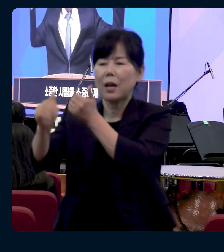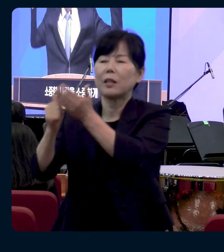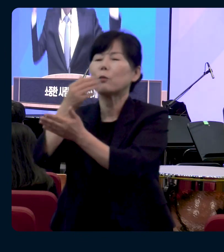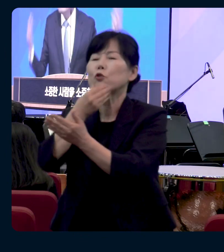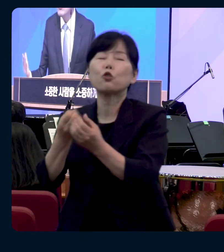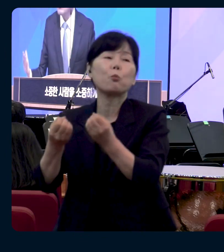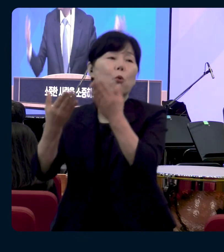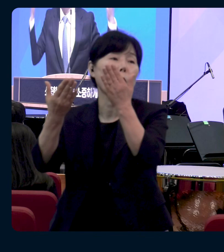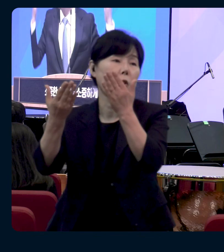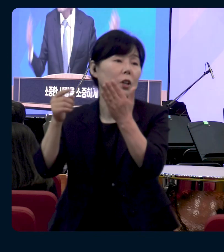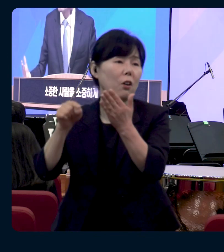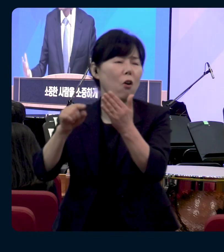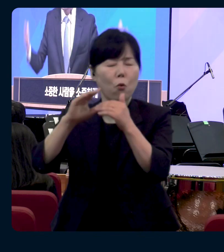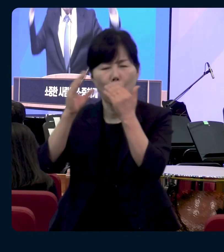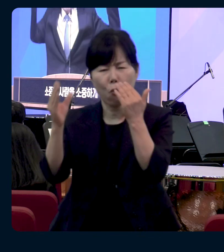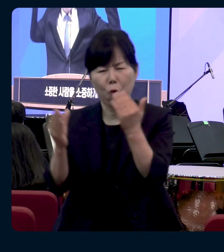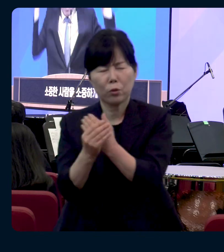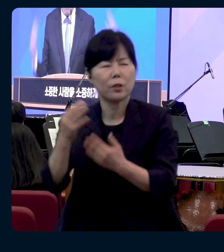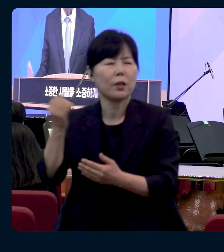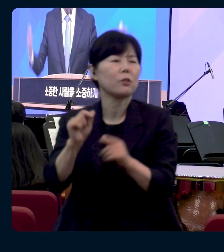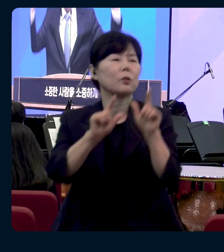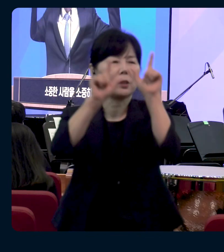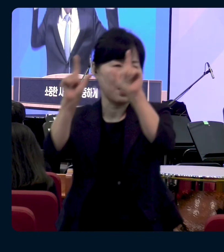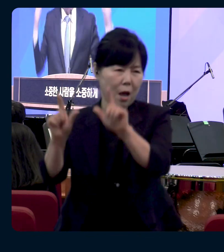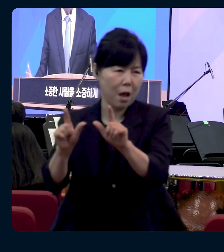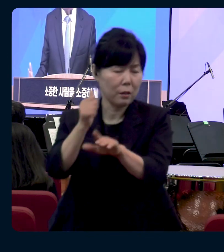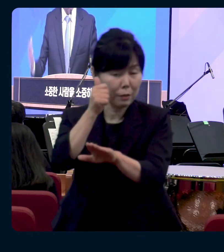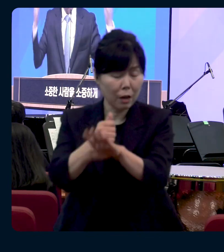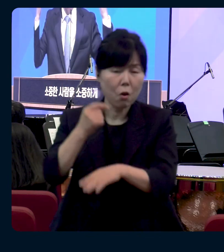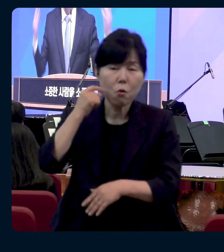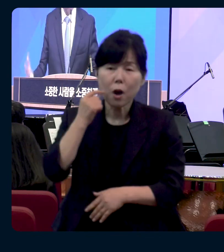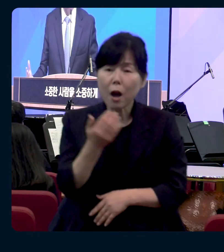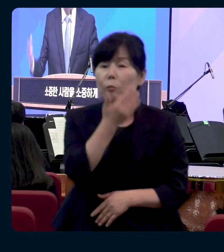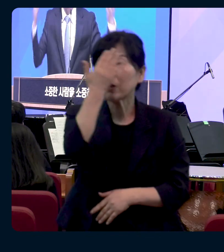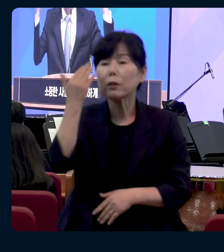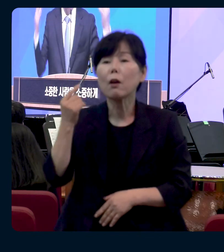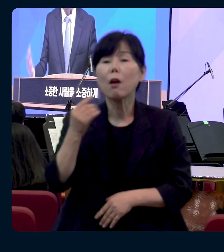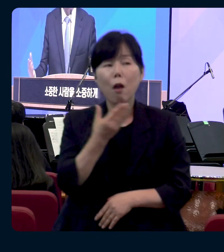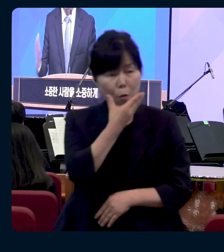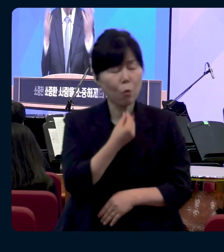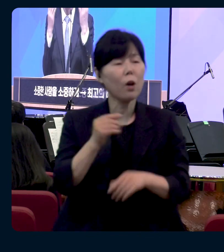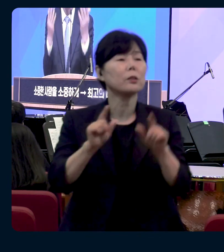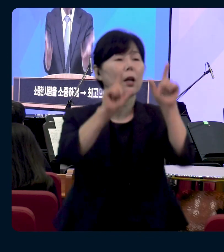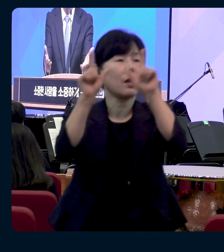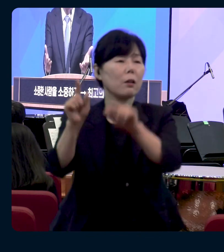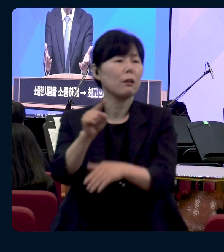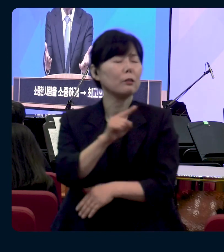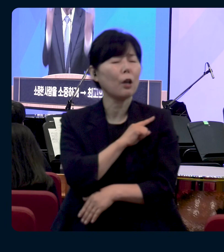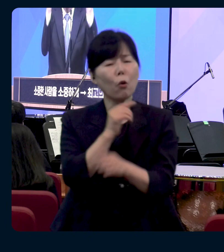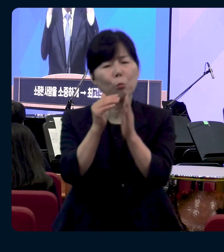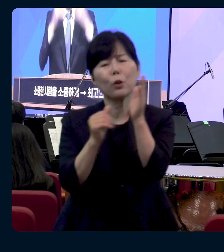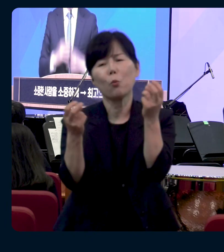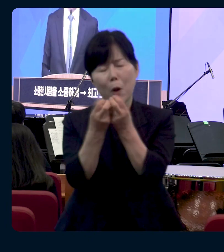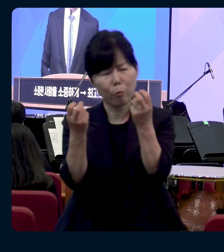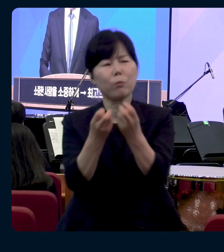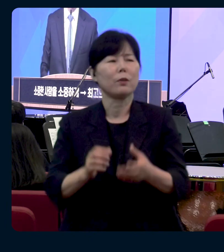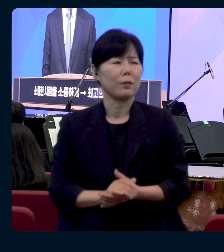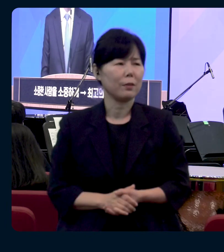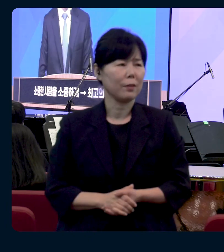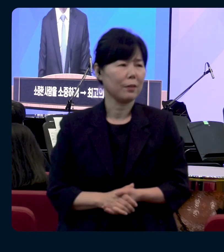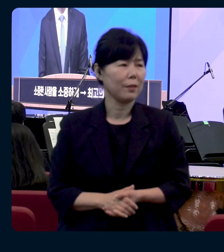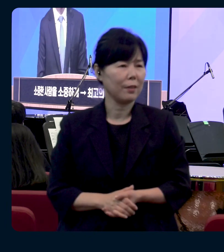축복을 온전히 누리면서 아름답게 행복하게 살 수 있는 최고의 비밀이다 하는 것이죠.